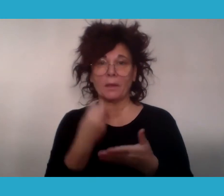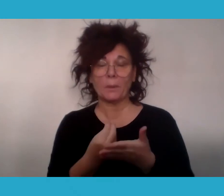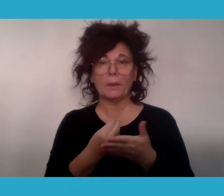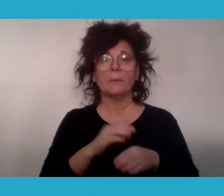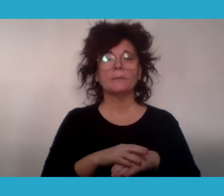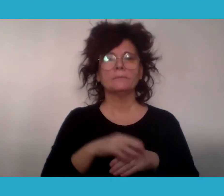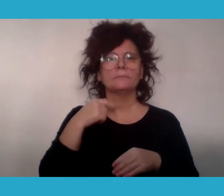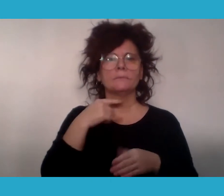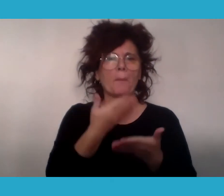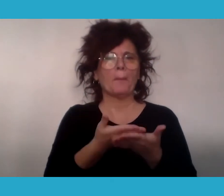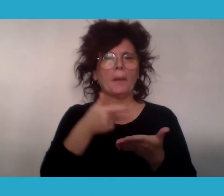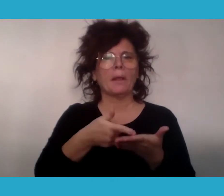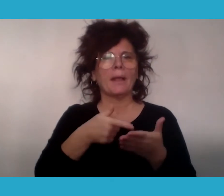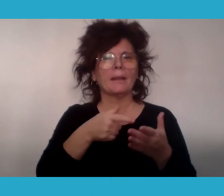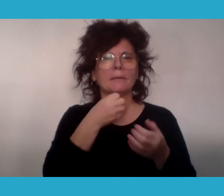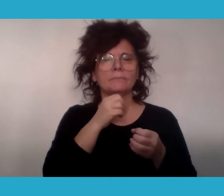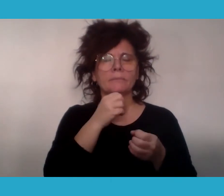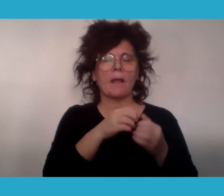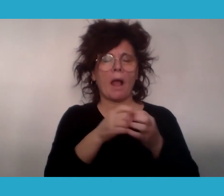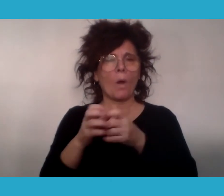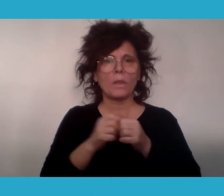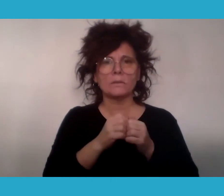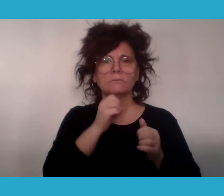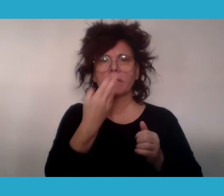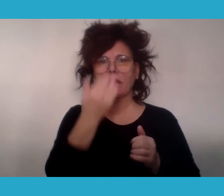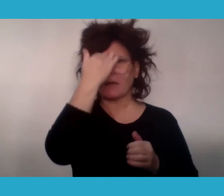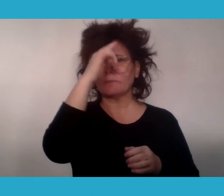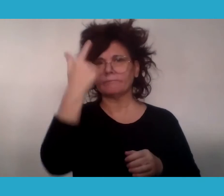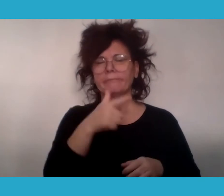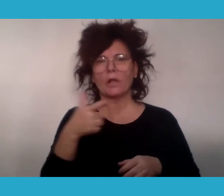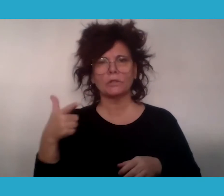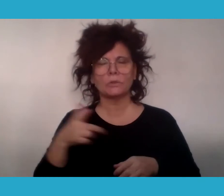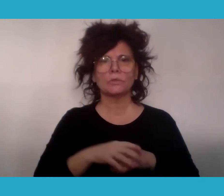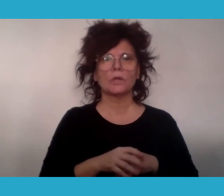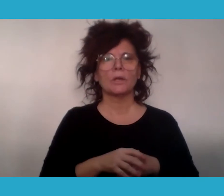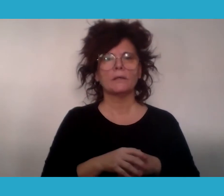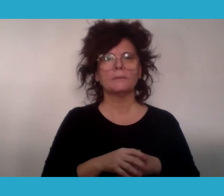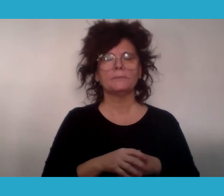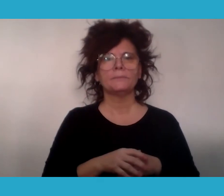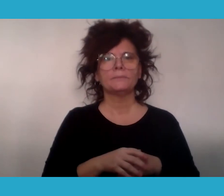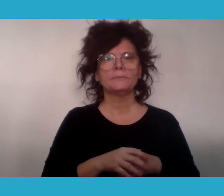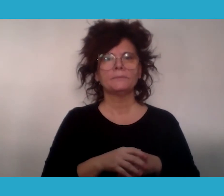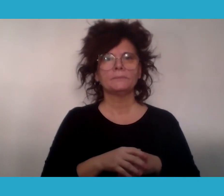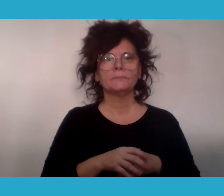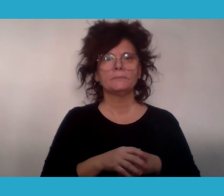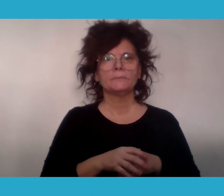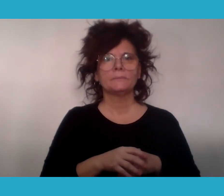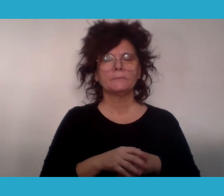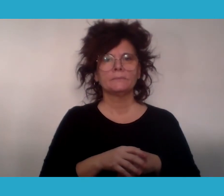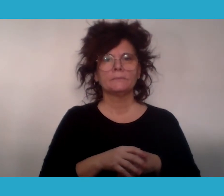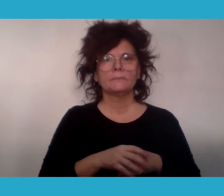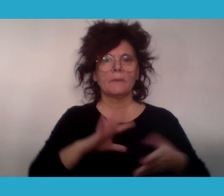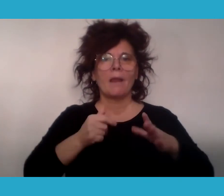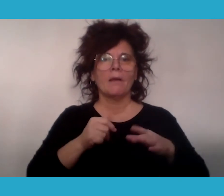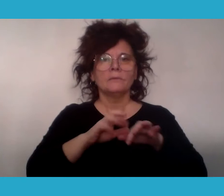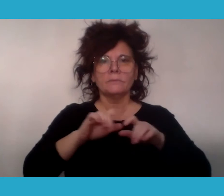presente audiencia, ya que considera que se ha vulnerado el derecho humano de acceso a la información y a la participación ciudadana que debe existir ante este tipo de procesos. La